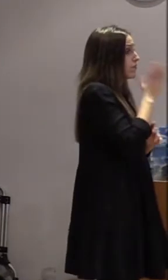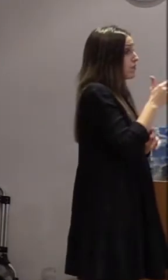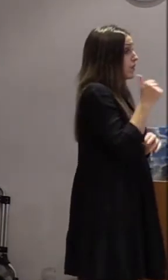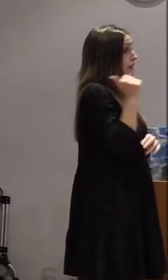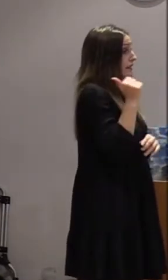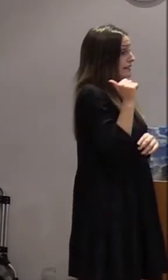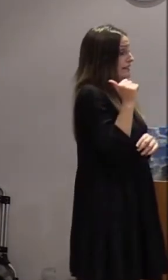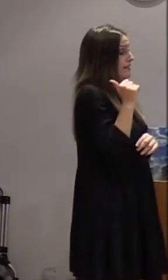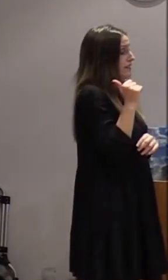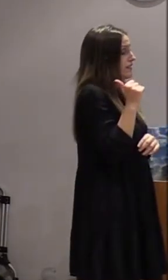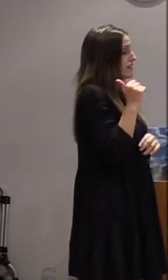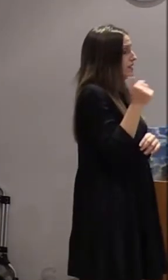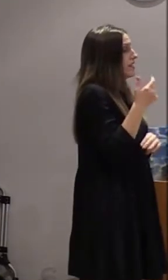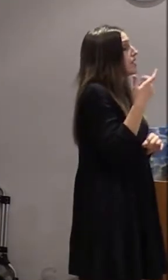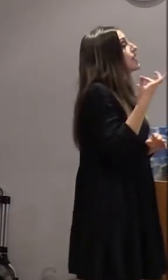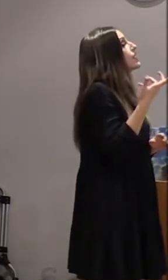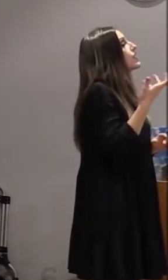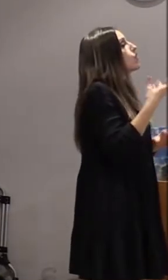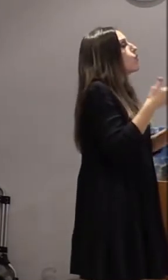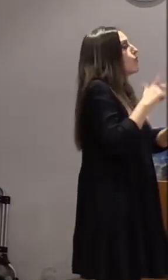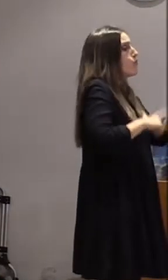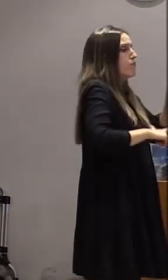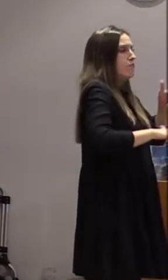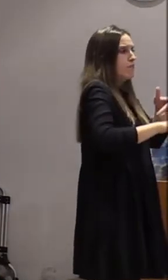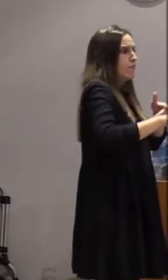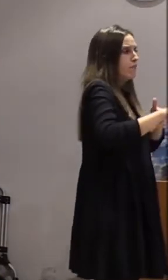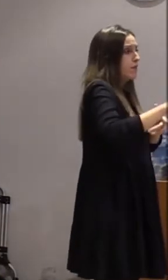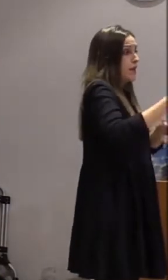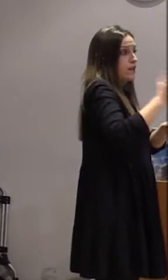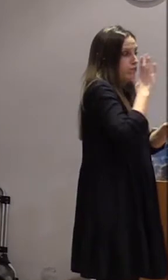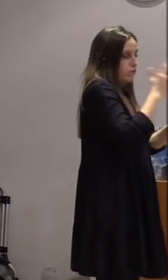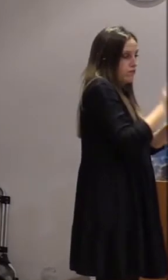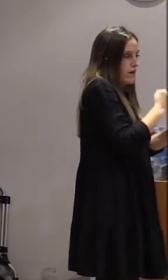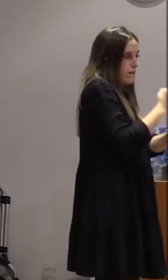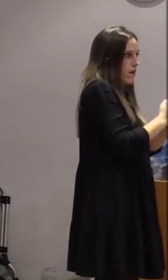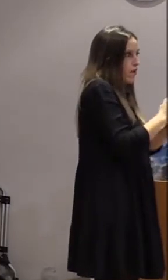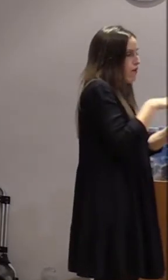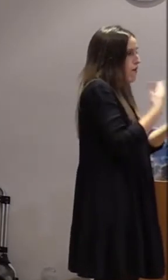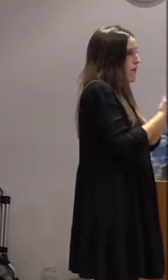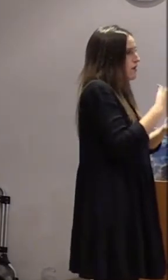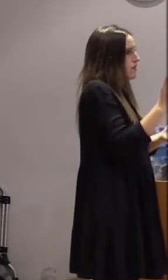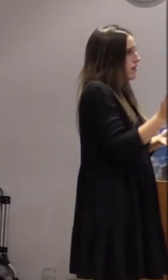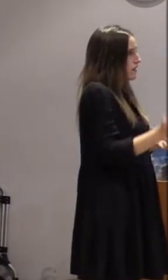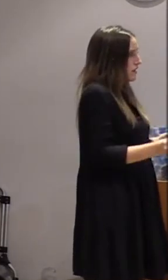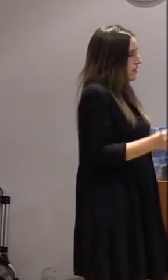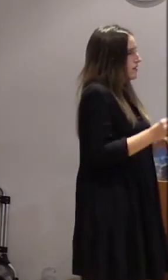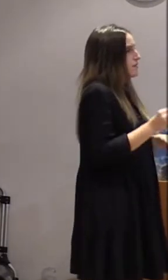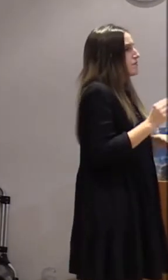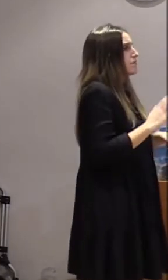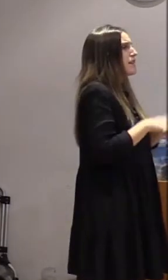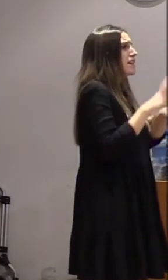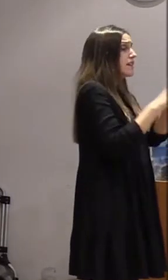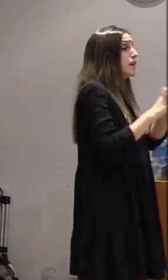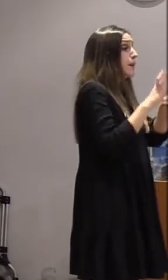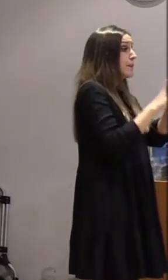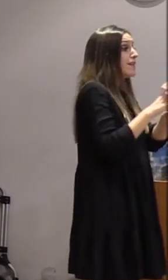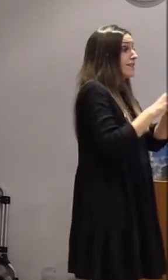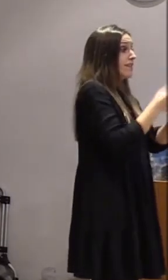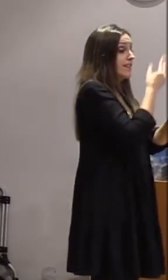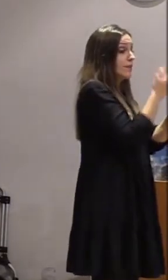Viejo hizo un viaje de trabajo, se puede decir, a Italia, aprendió de los maestros pintores